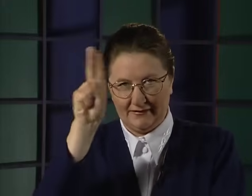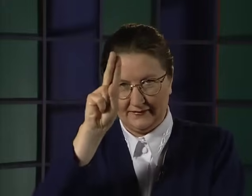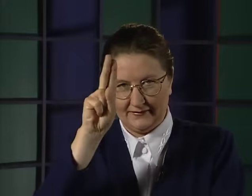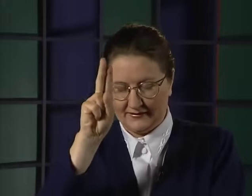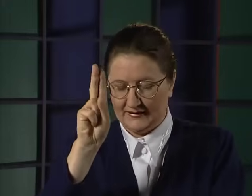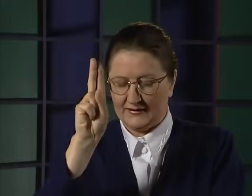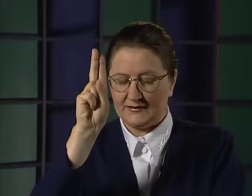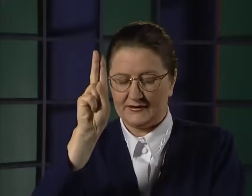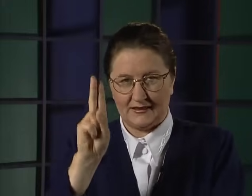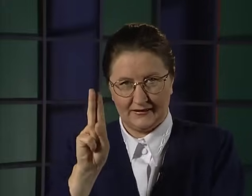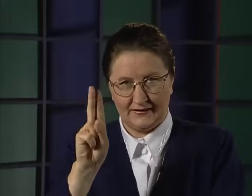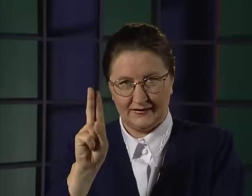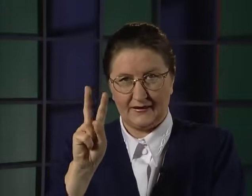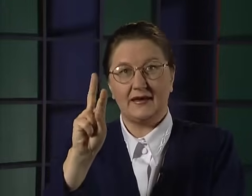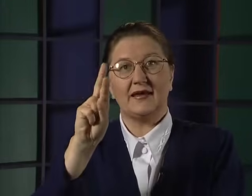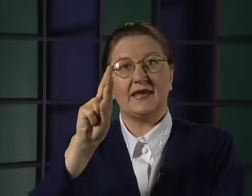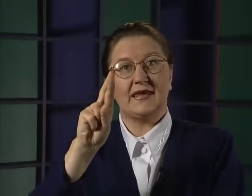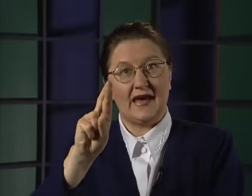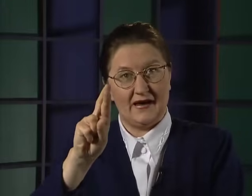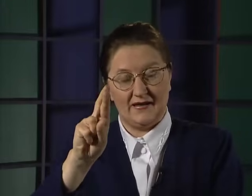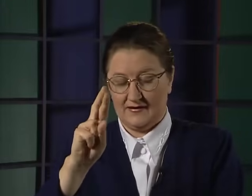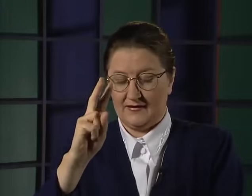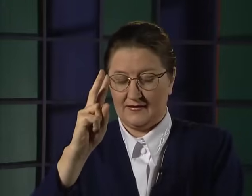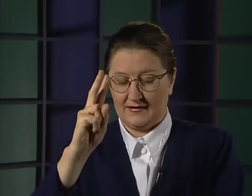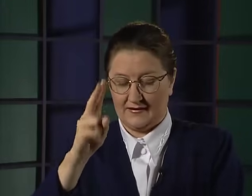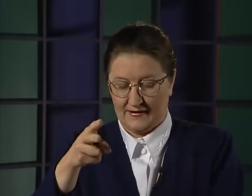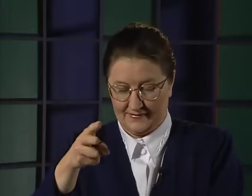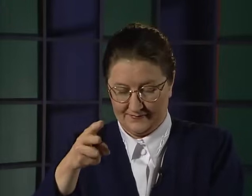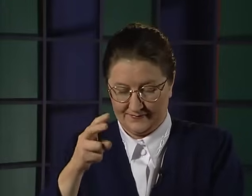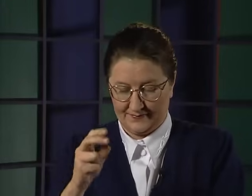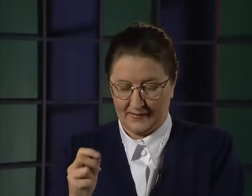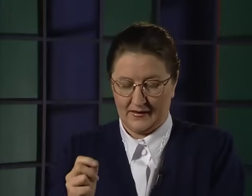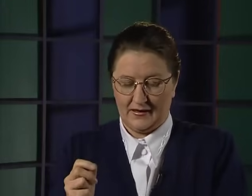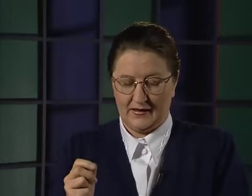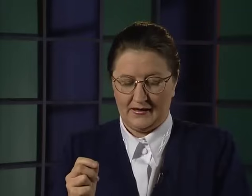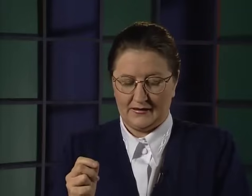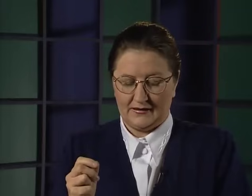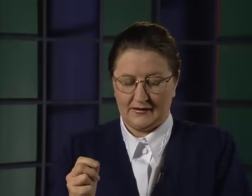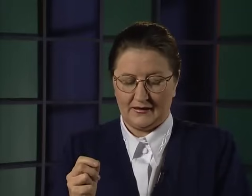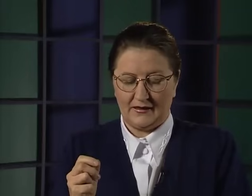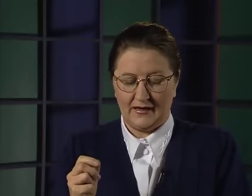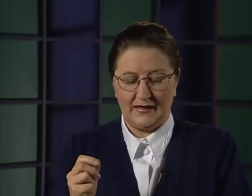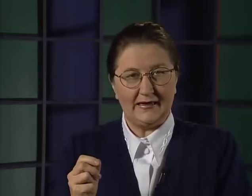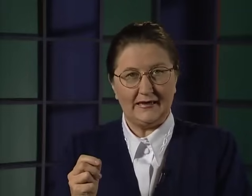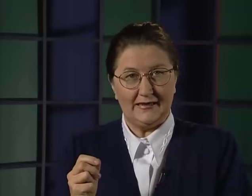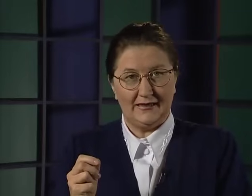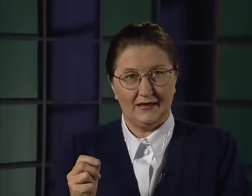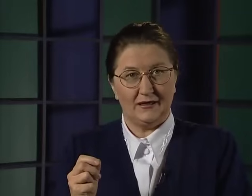«К», «И»,